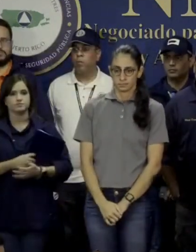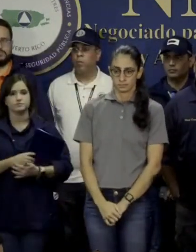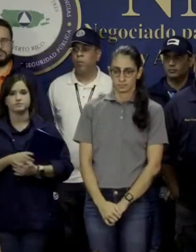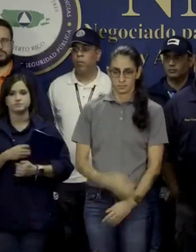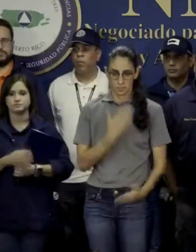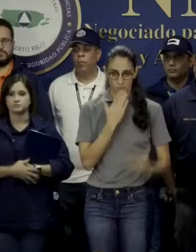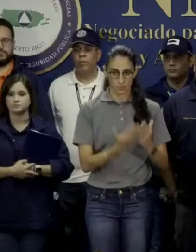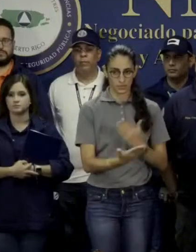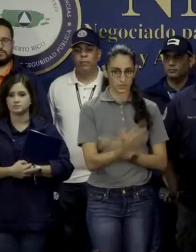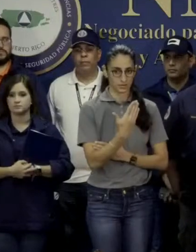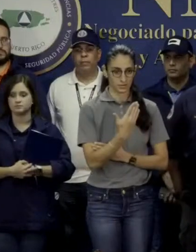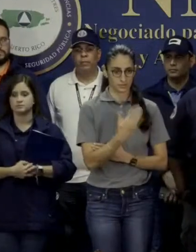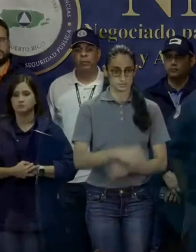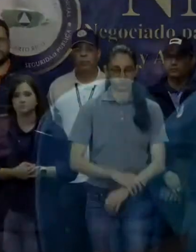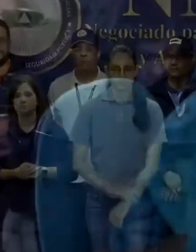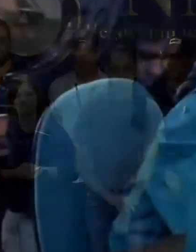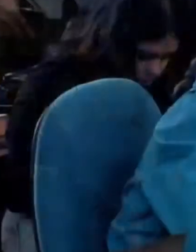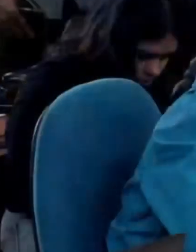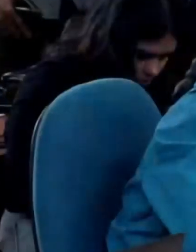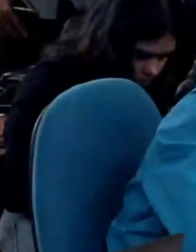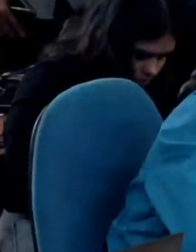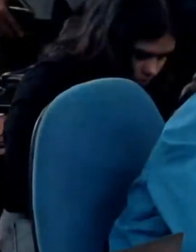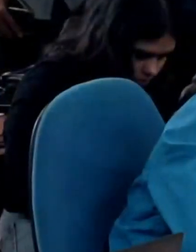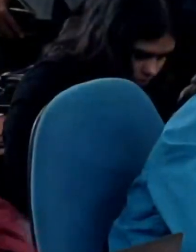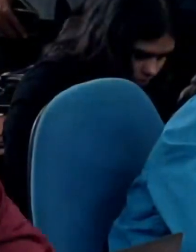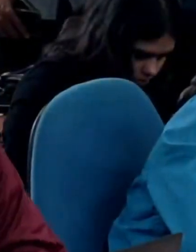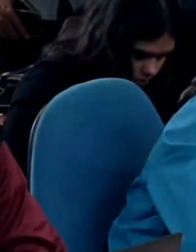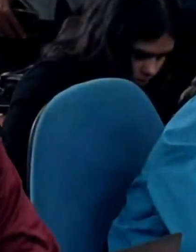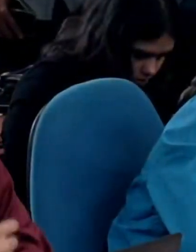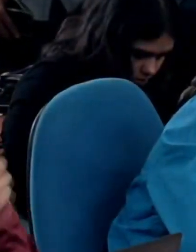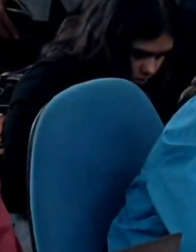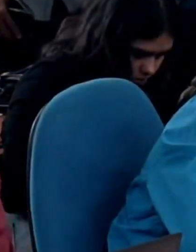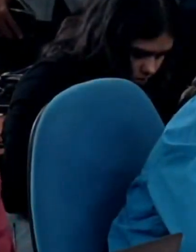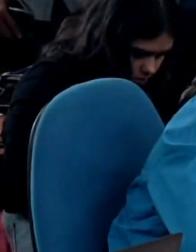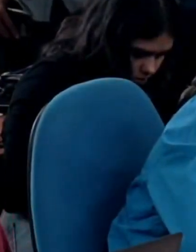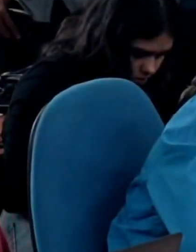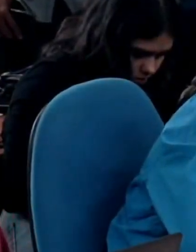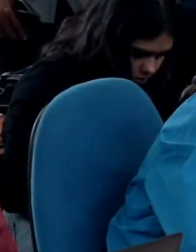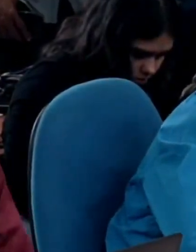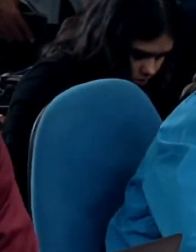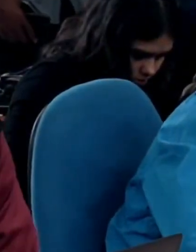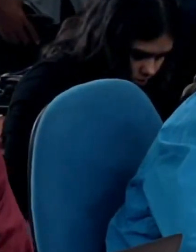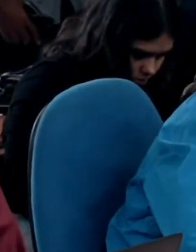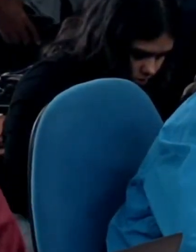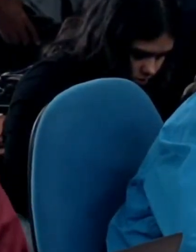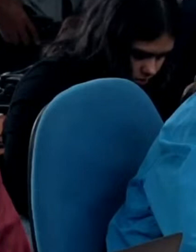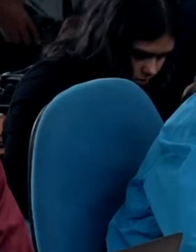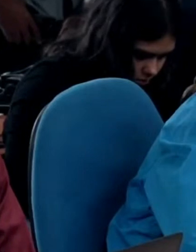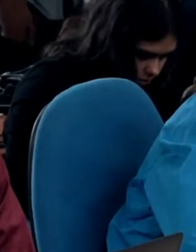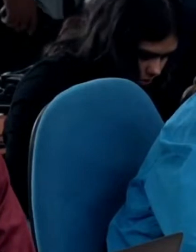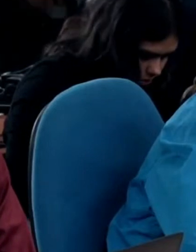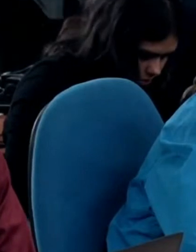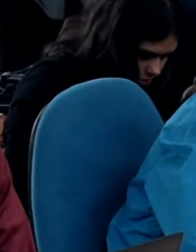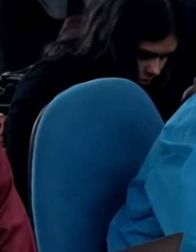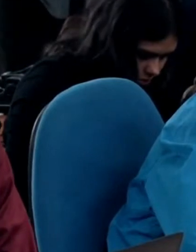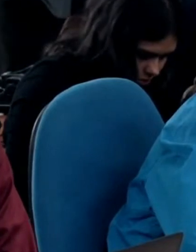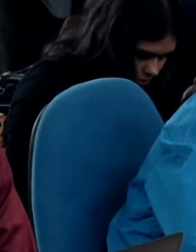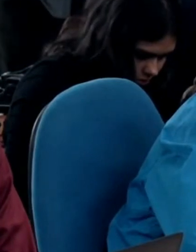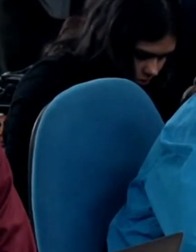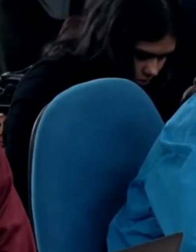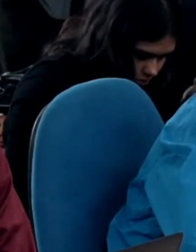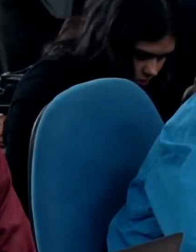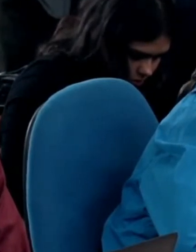Buenos días, gobernador y a todos los funcionarios. Ayer en el recorrido pudimos apreciar el trauma que tienen